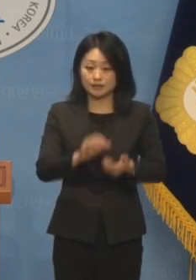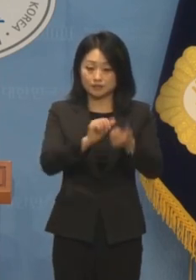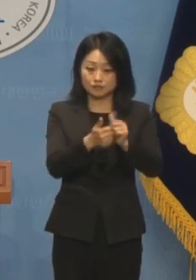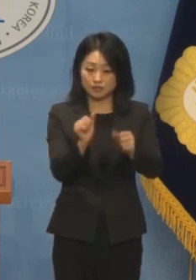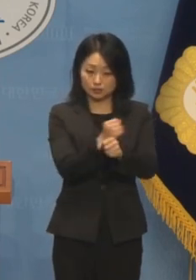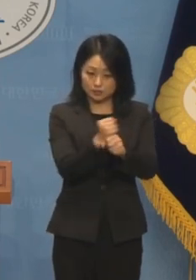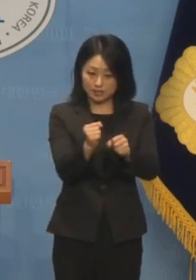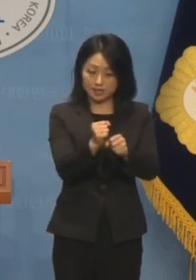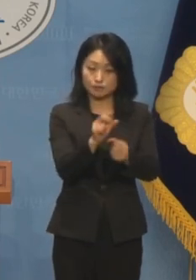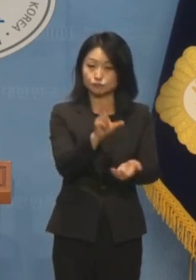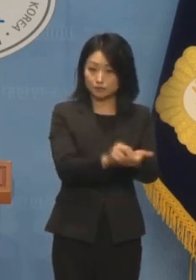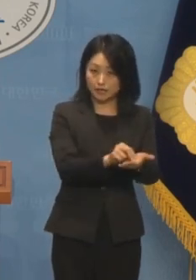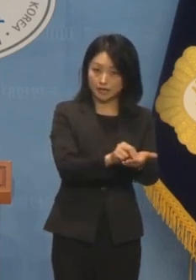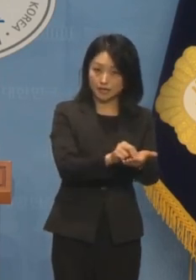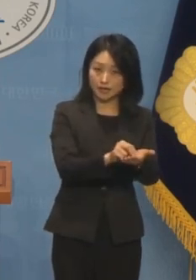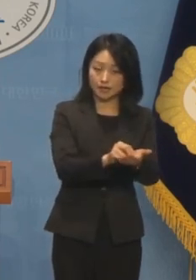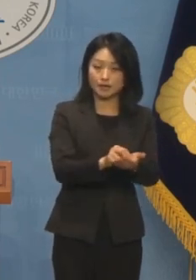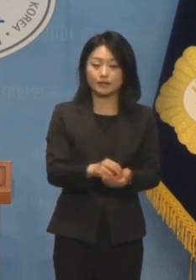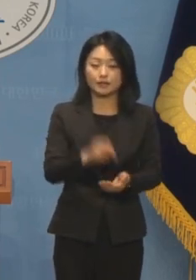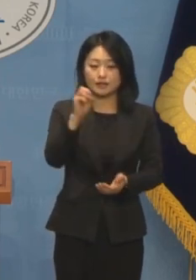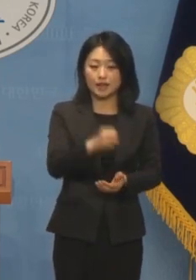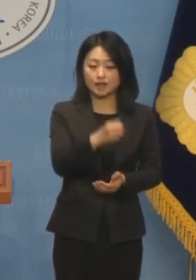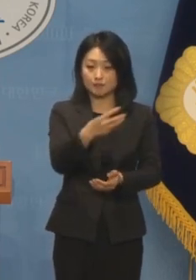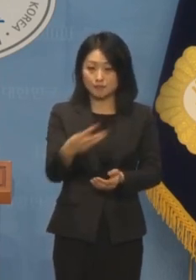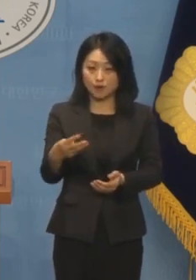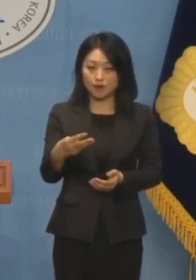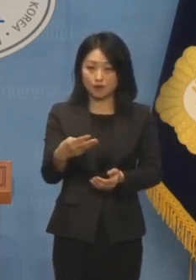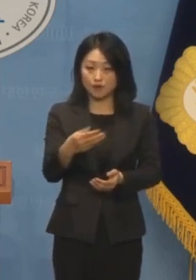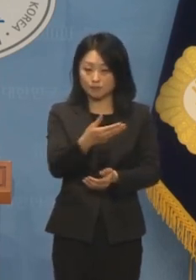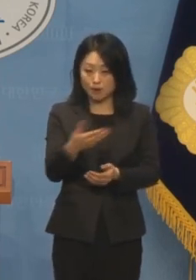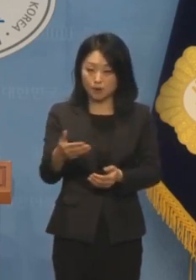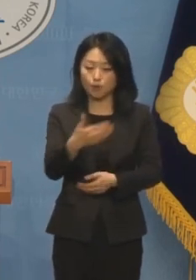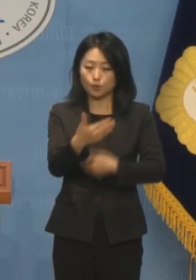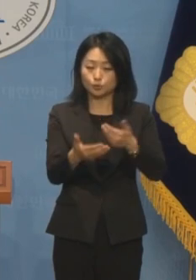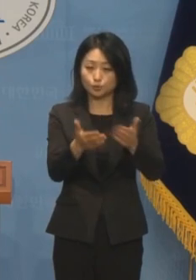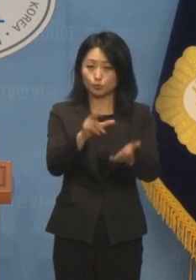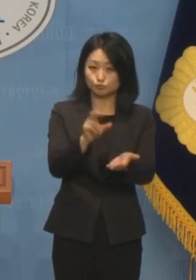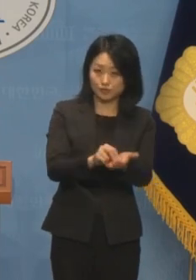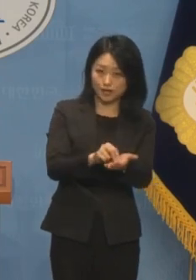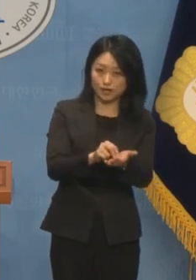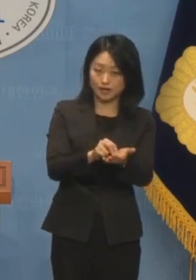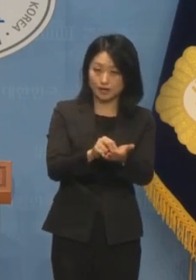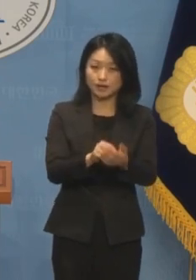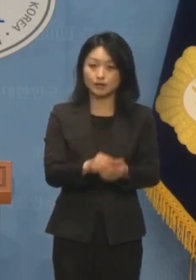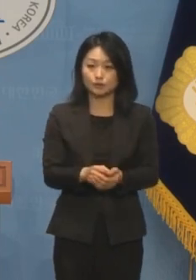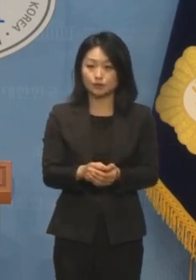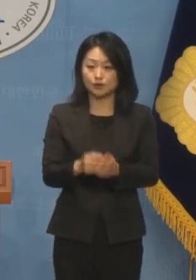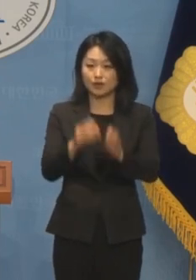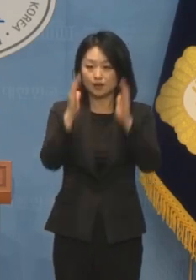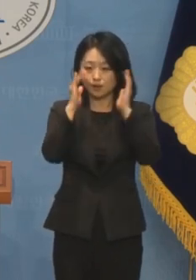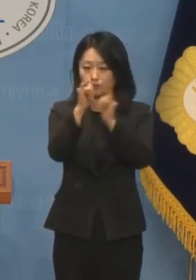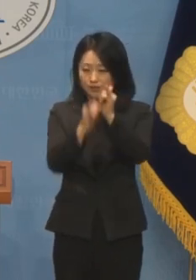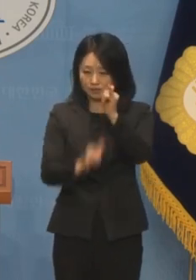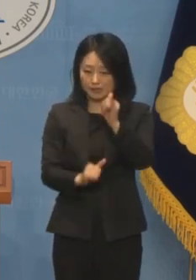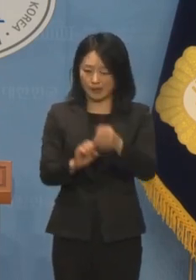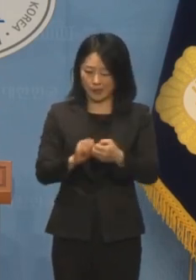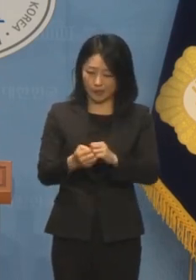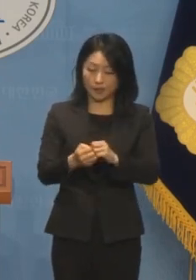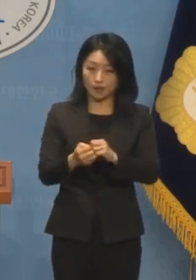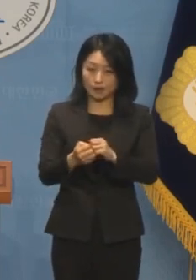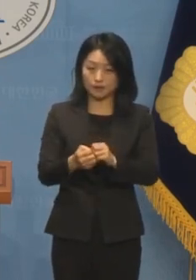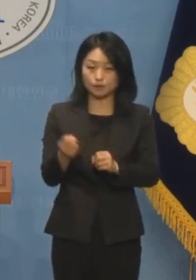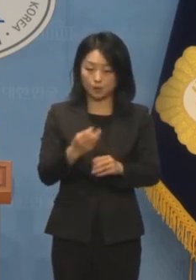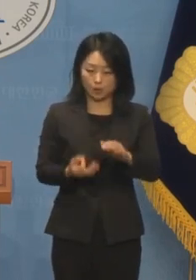도이치모터스 주가 조작, 양평고속도로 특혜, 고의 상습적 위조 이력서 제출, 뇌물성